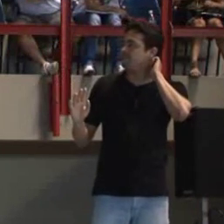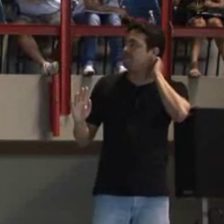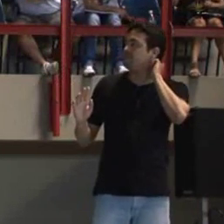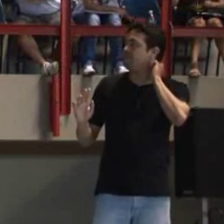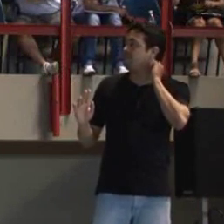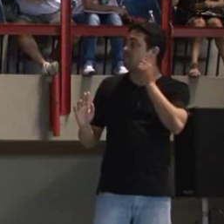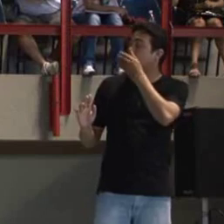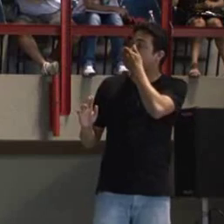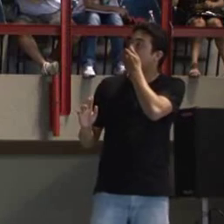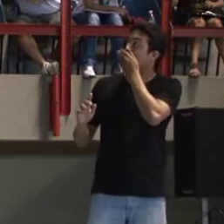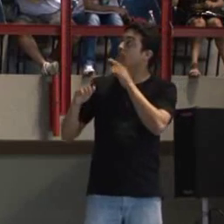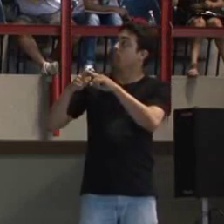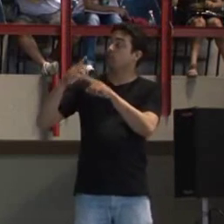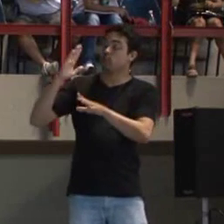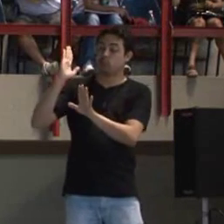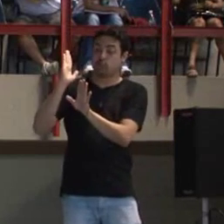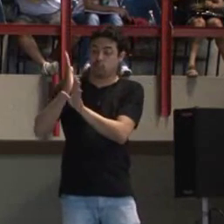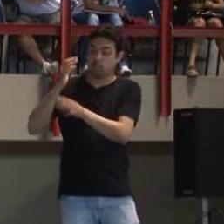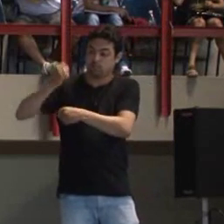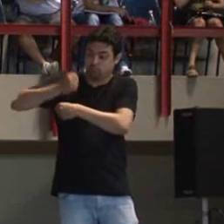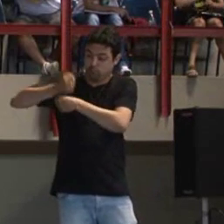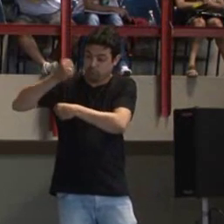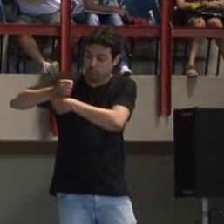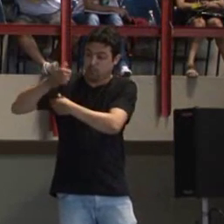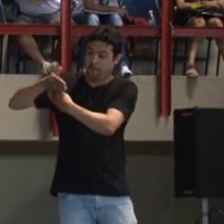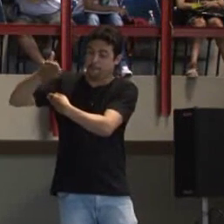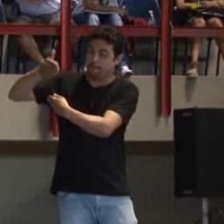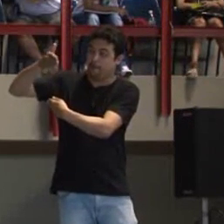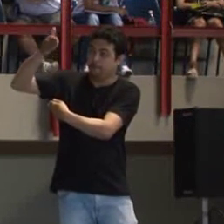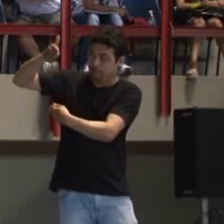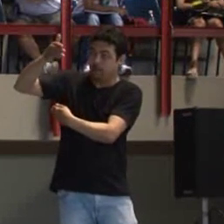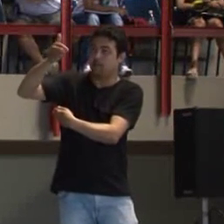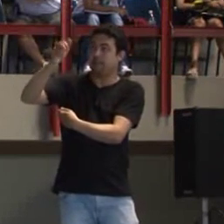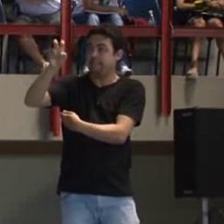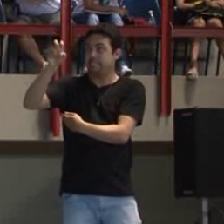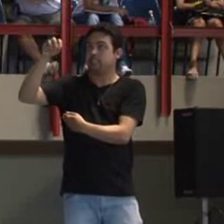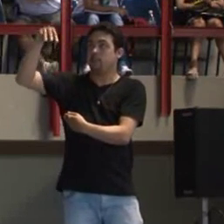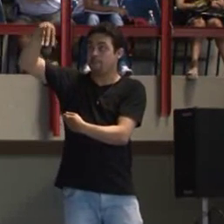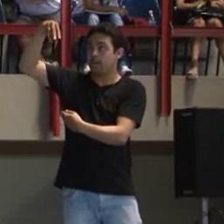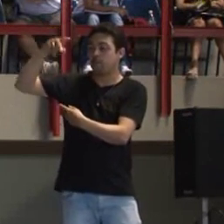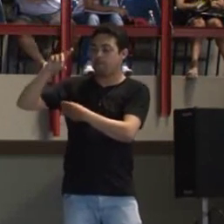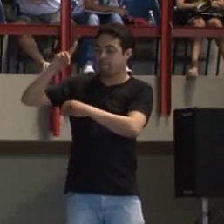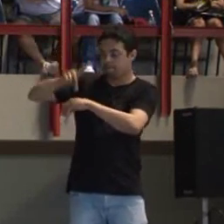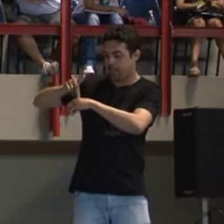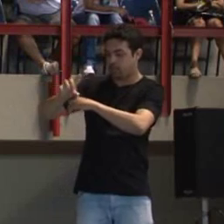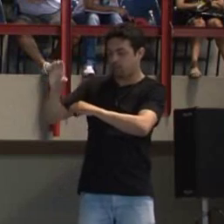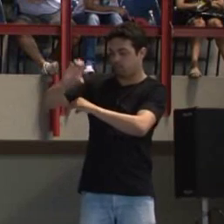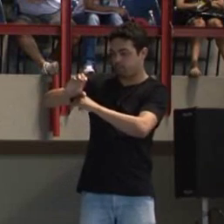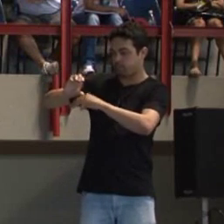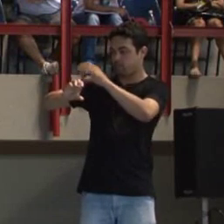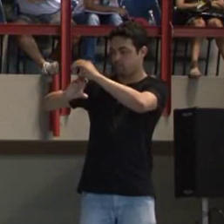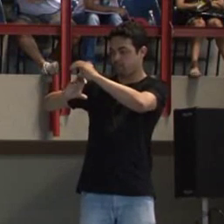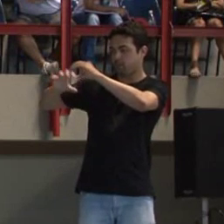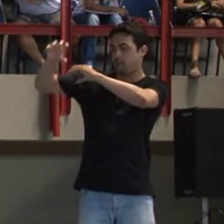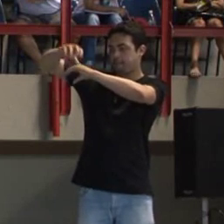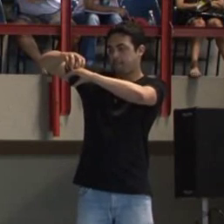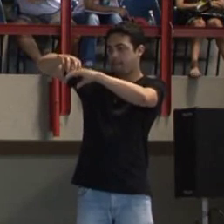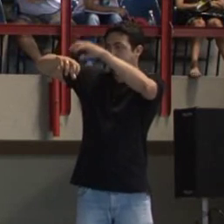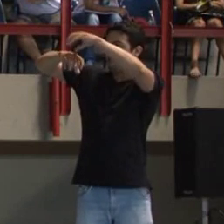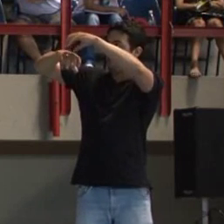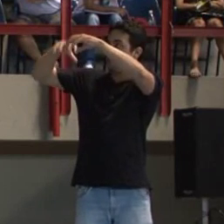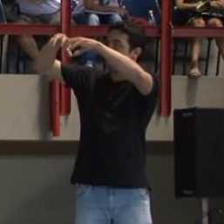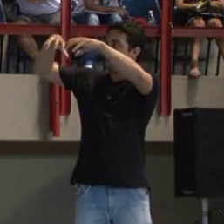Então, eles construíram represa de 15, 20 metros de altura. Pedra, pedra sobre pedra, e pedra, e pedra, e